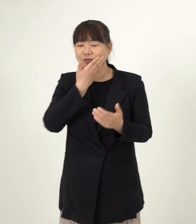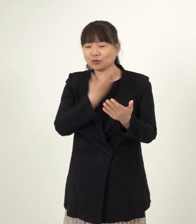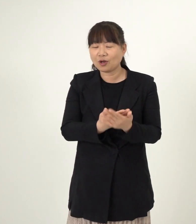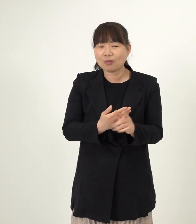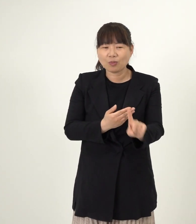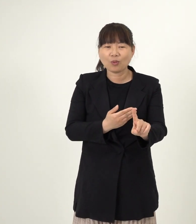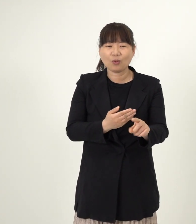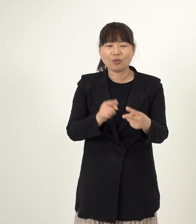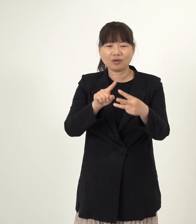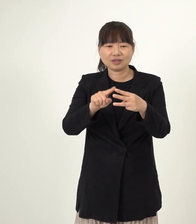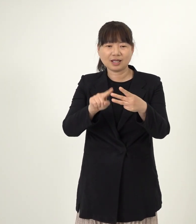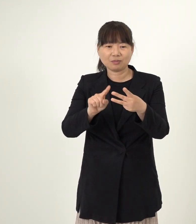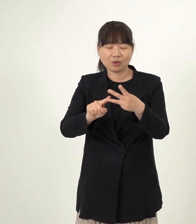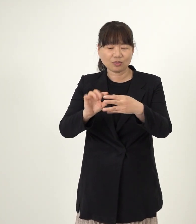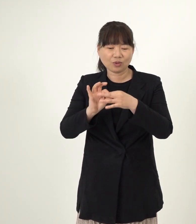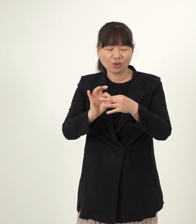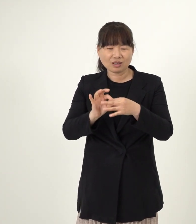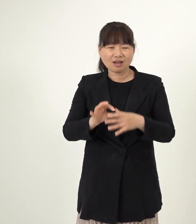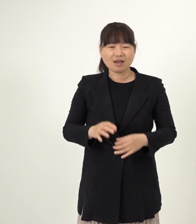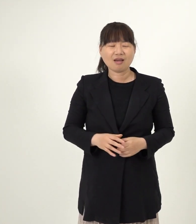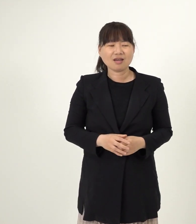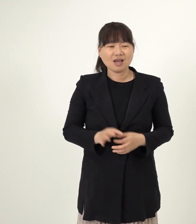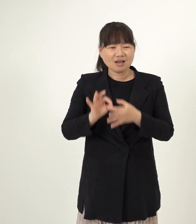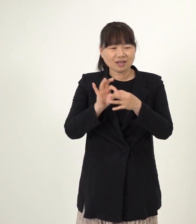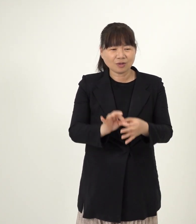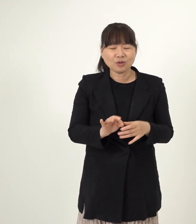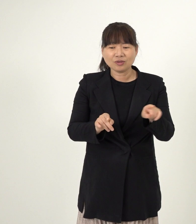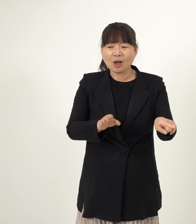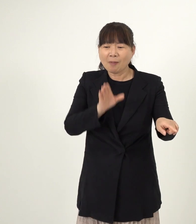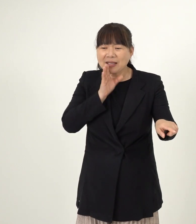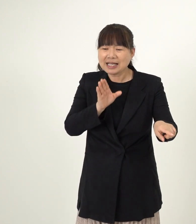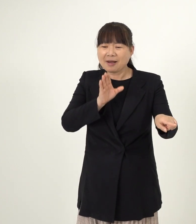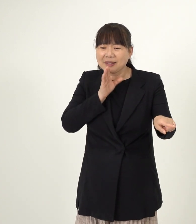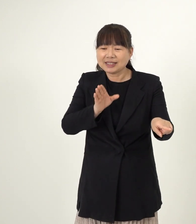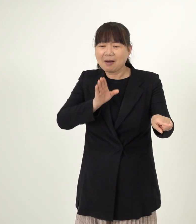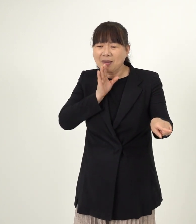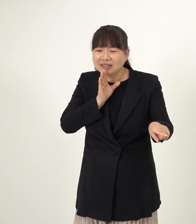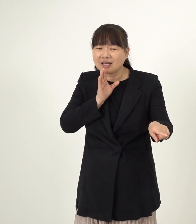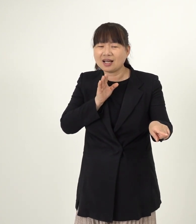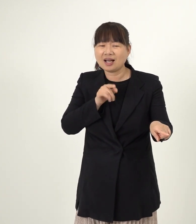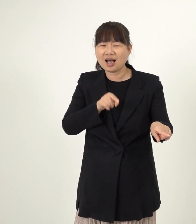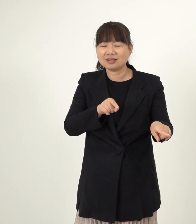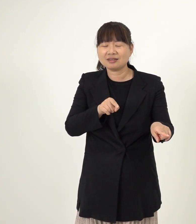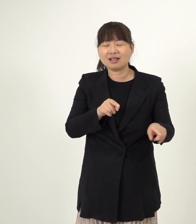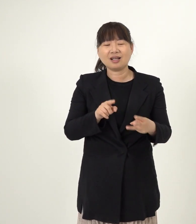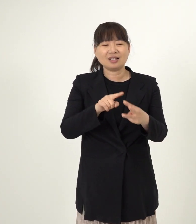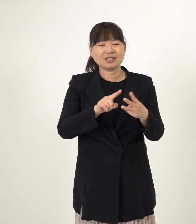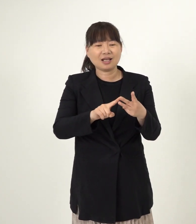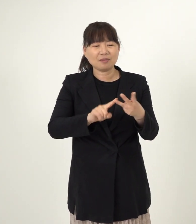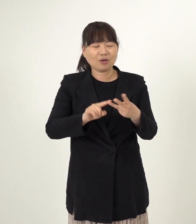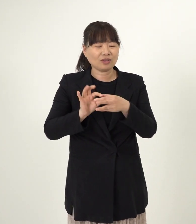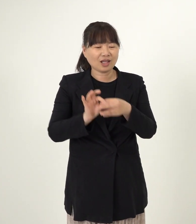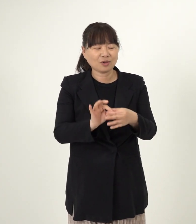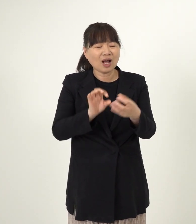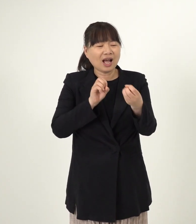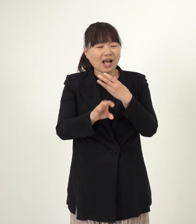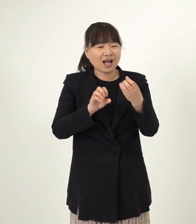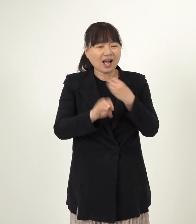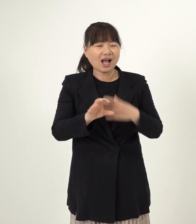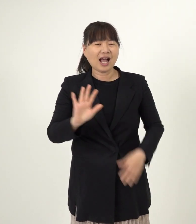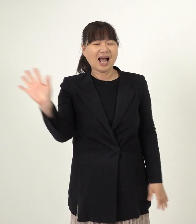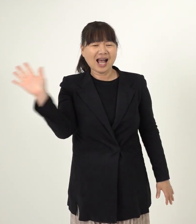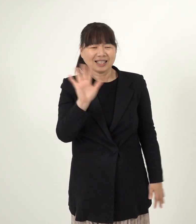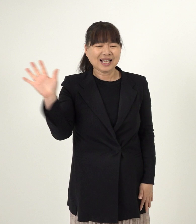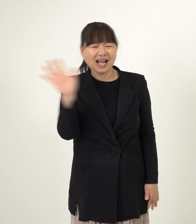3번이나 걸쳐서 압박이 들어오니까 3번에 걸쳐 뭐 했다는 거예요? 부인했다는 거예요. 예수 모른다.